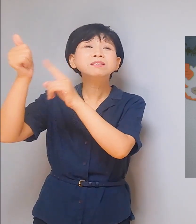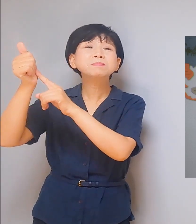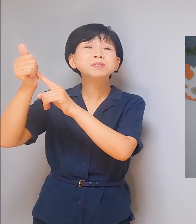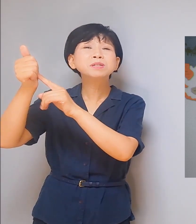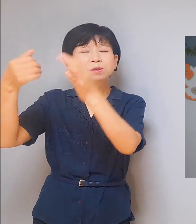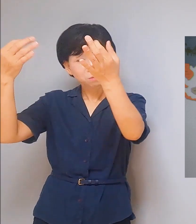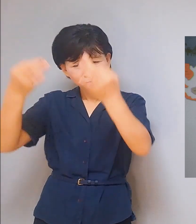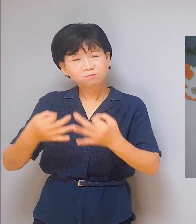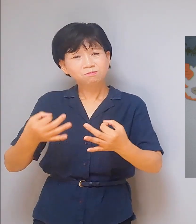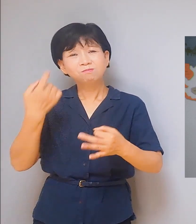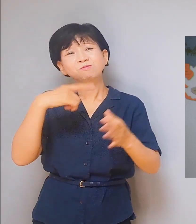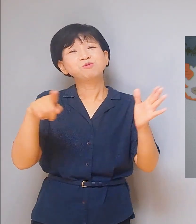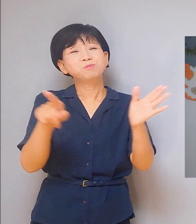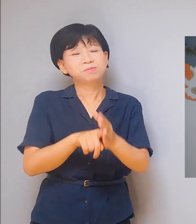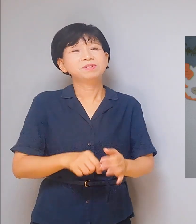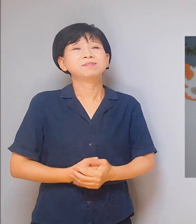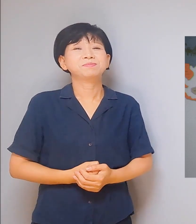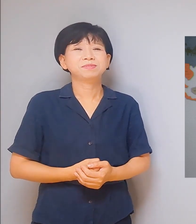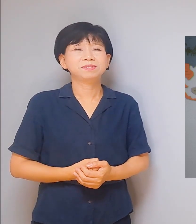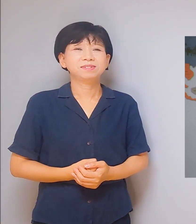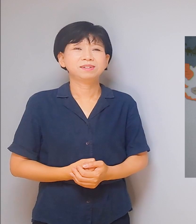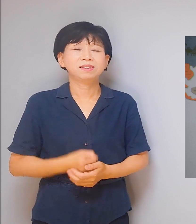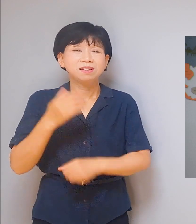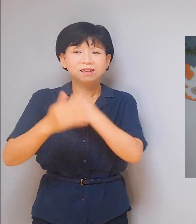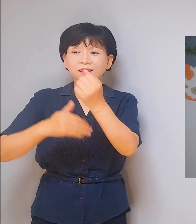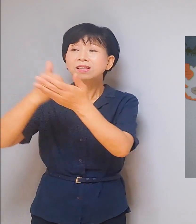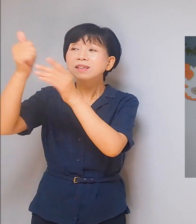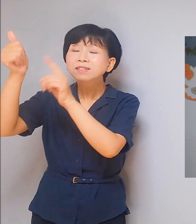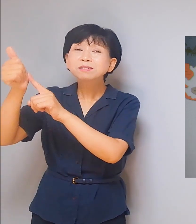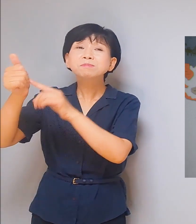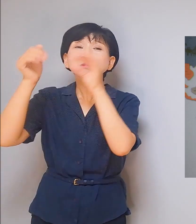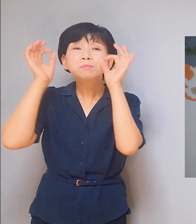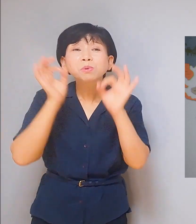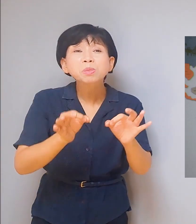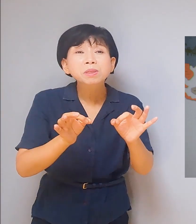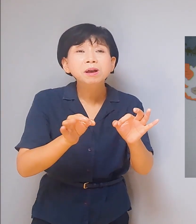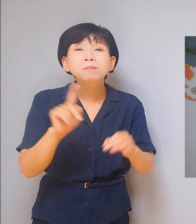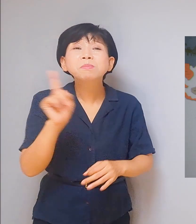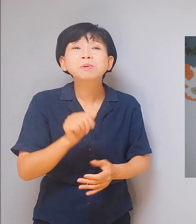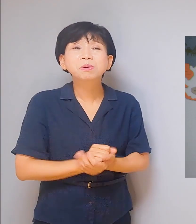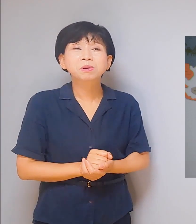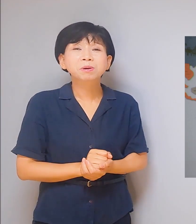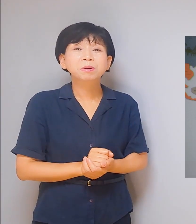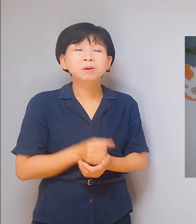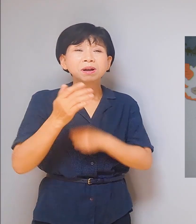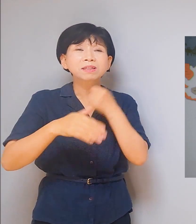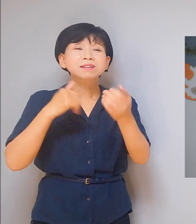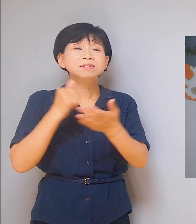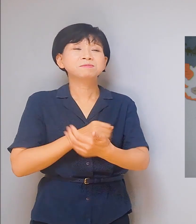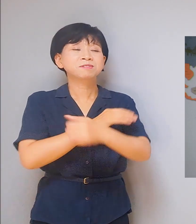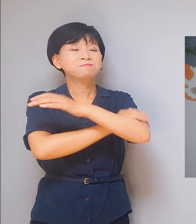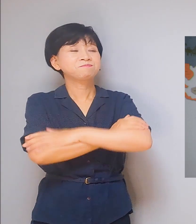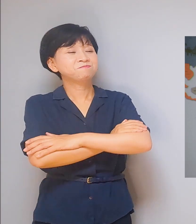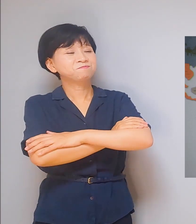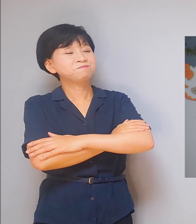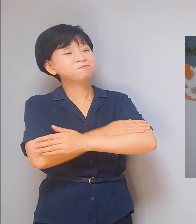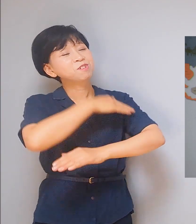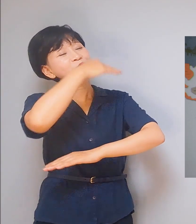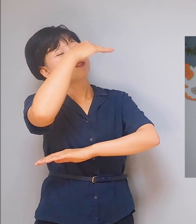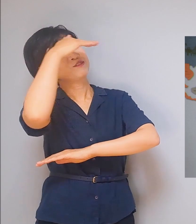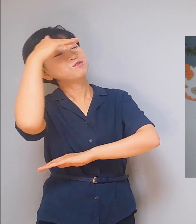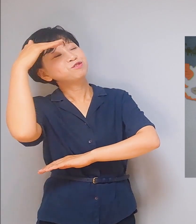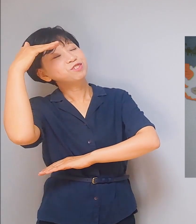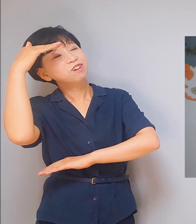하나님이 보시는 줄 믿습니다. 하나님이 보신다는 게 하나님이 턱받치고 구경하신다는 걸까요? 천만의